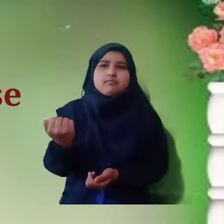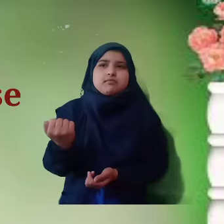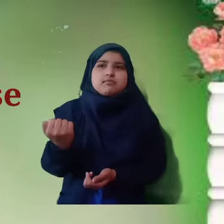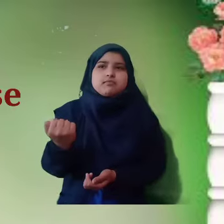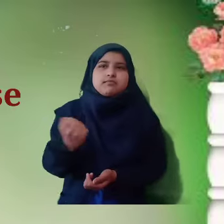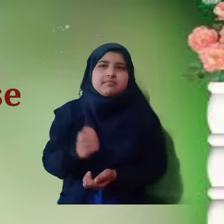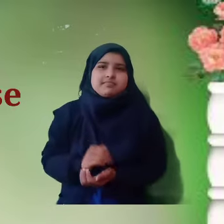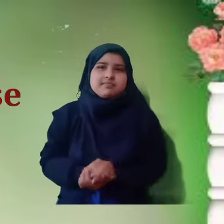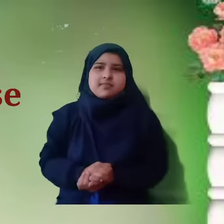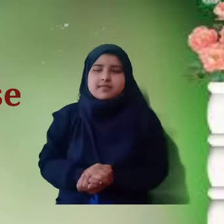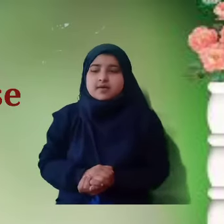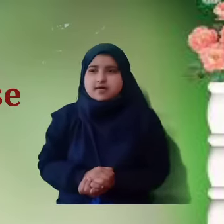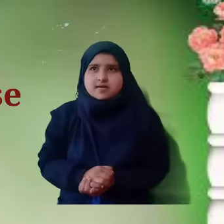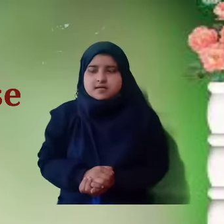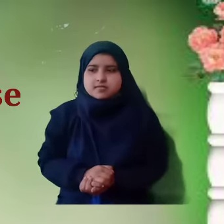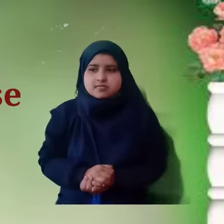एक्सरसाइज।